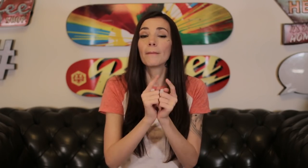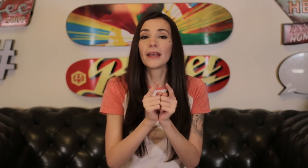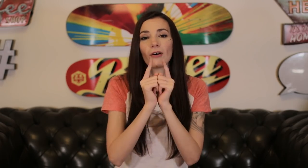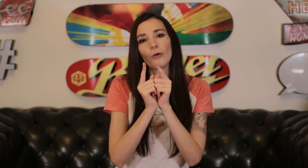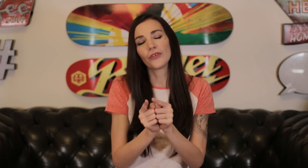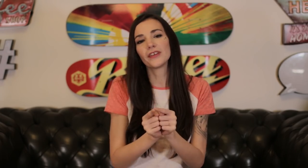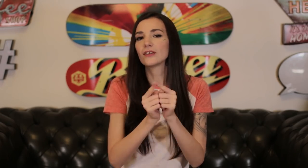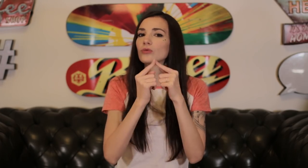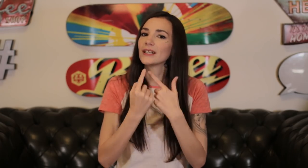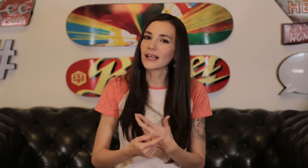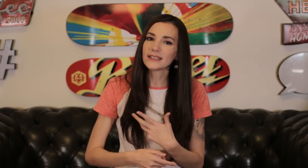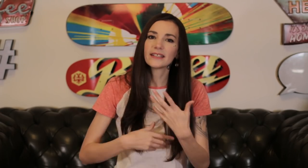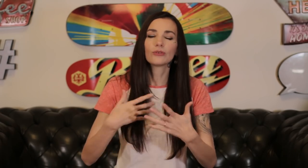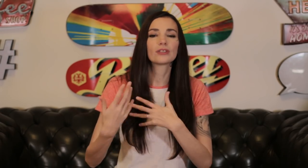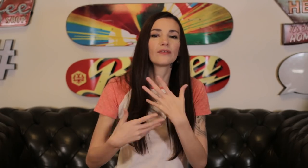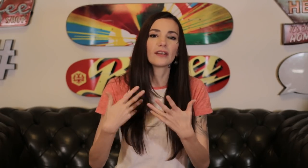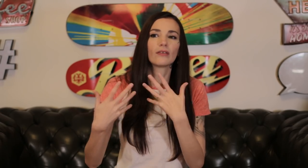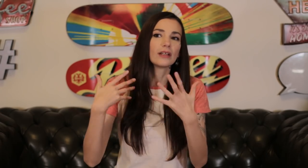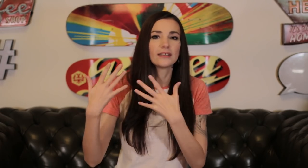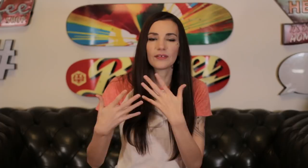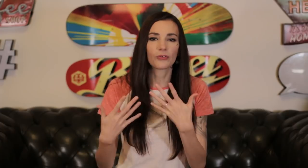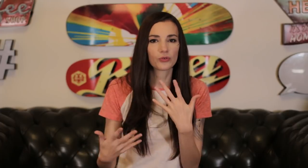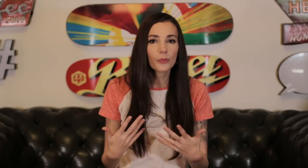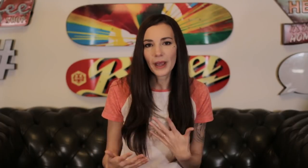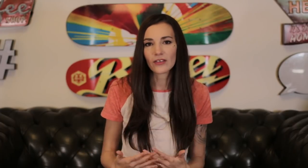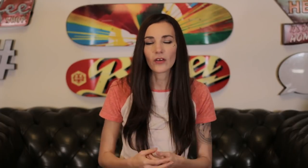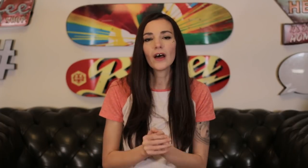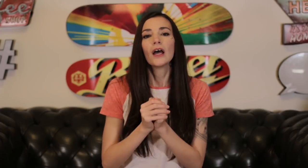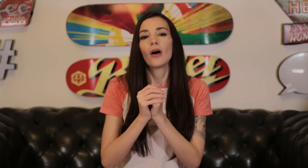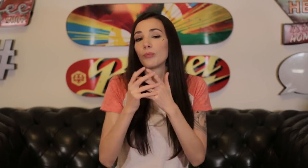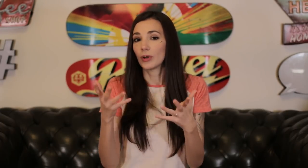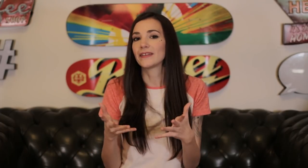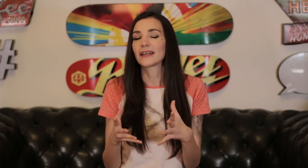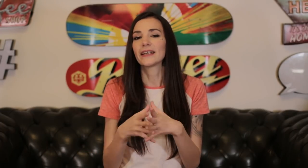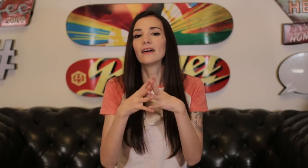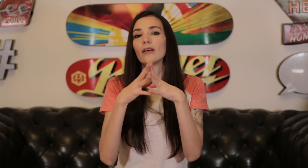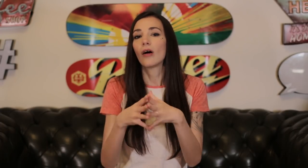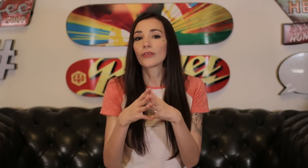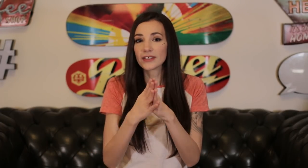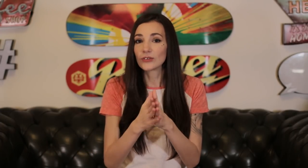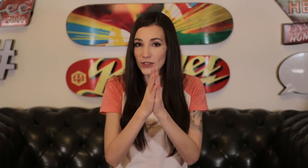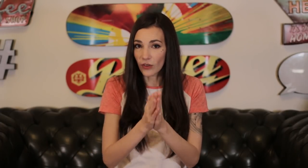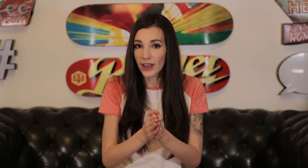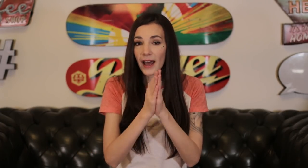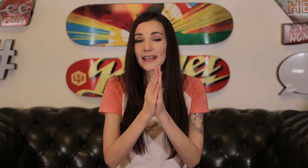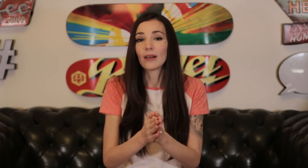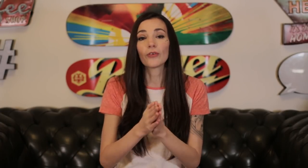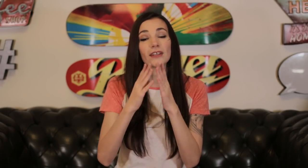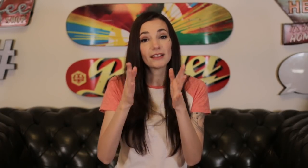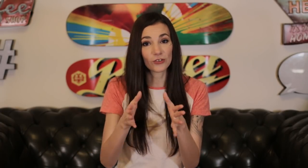mais aussi toutes les qualités, tout ce qui fait les différences d'une personne pour la décrire en signes standards également. Ça sera dans un